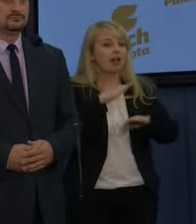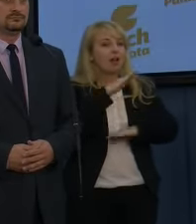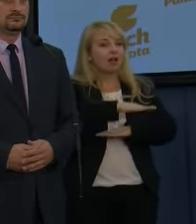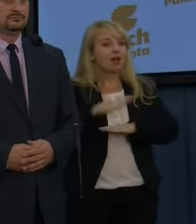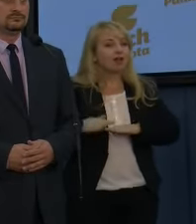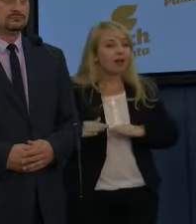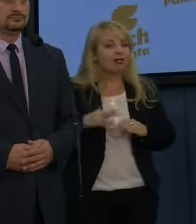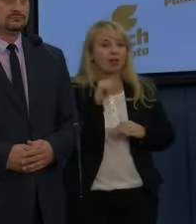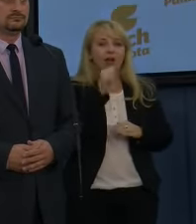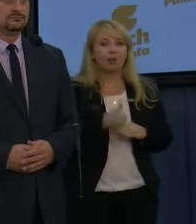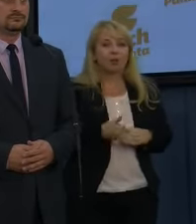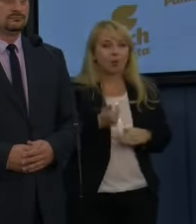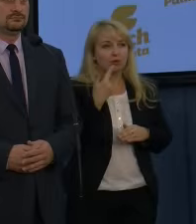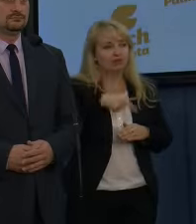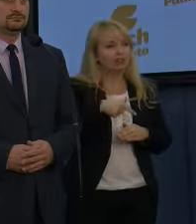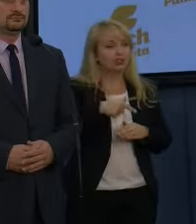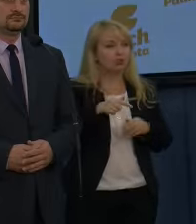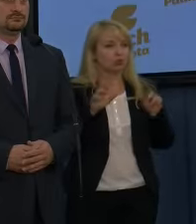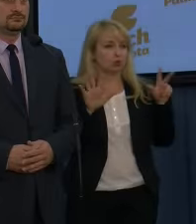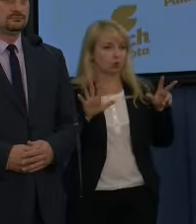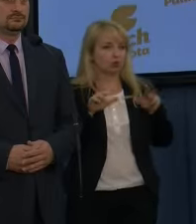2008 roku,